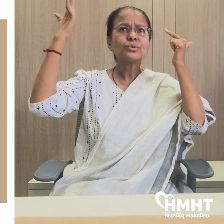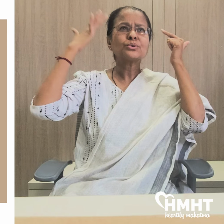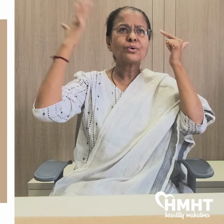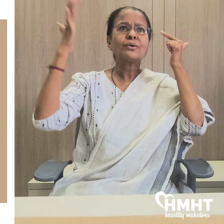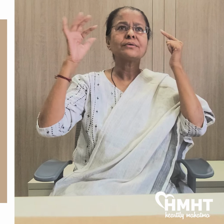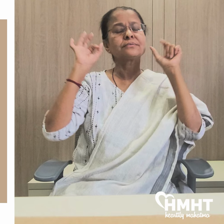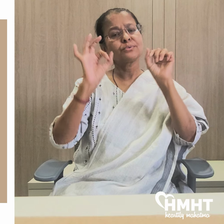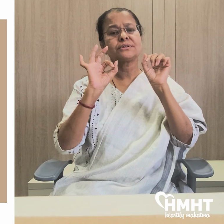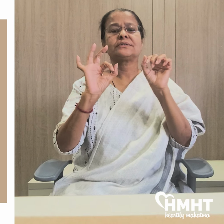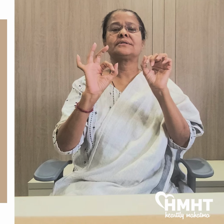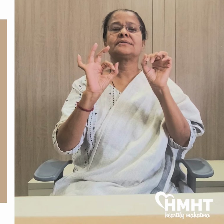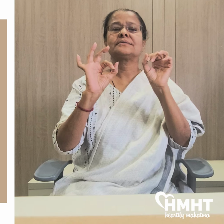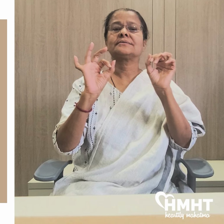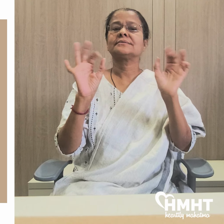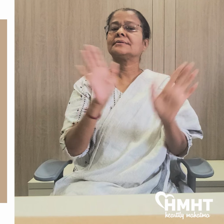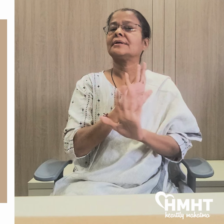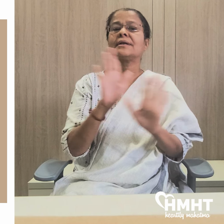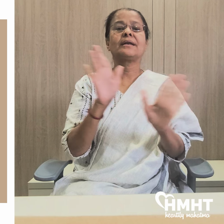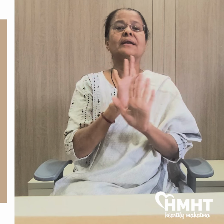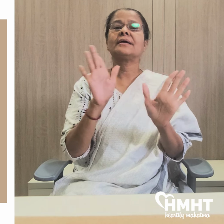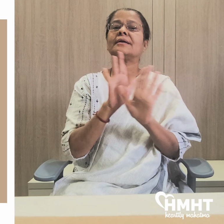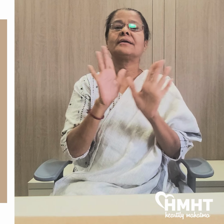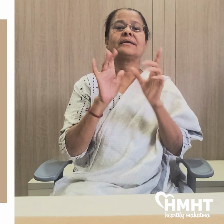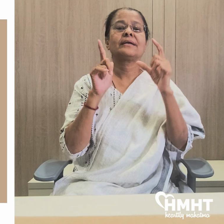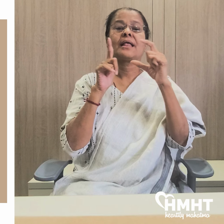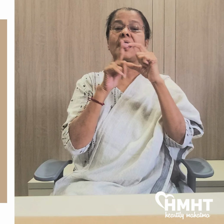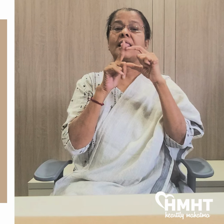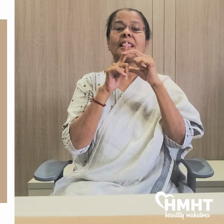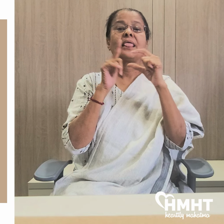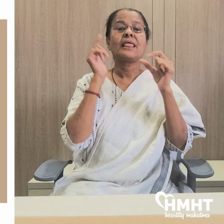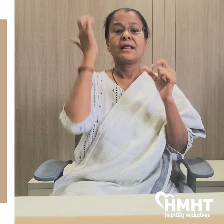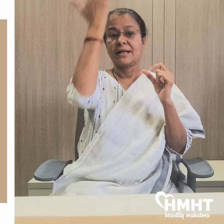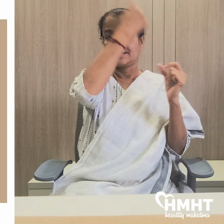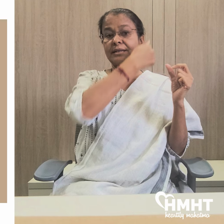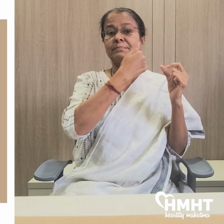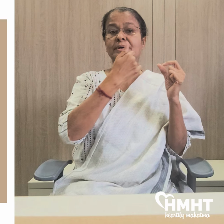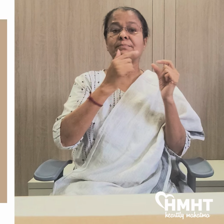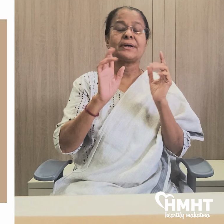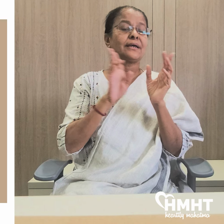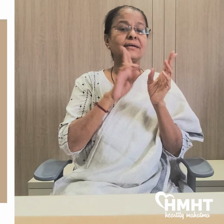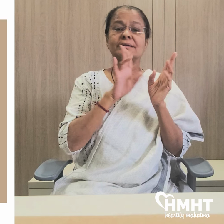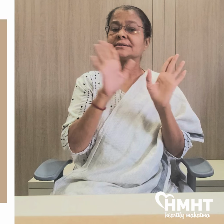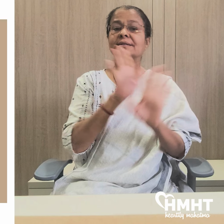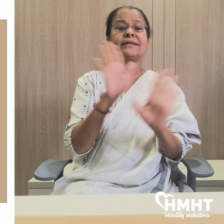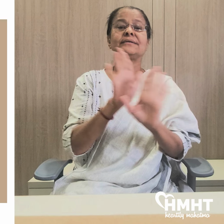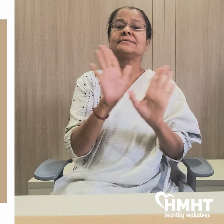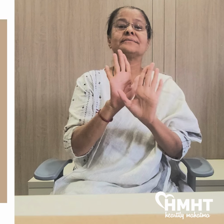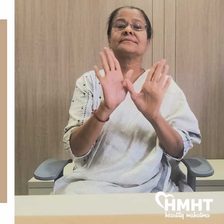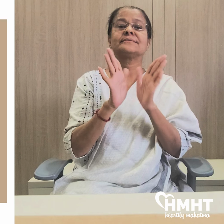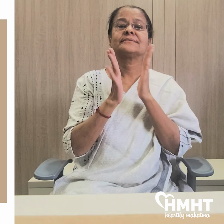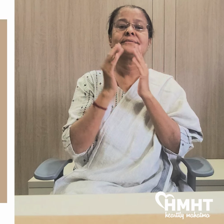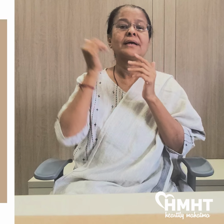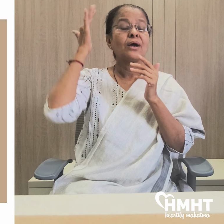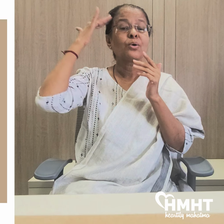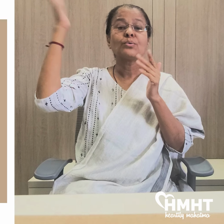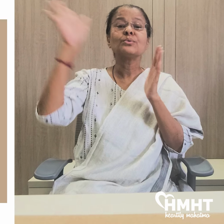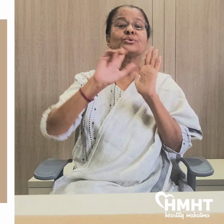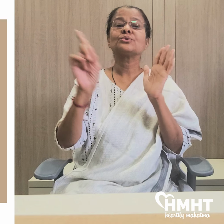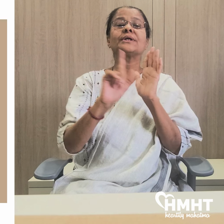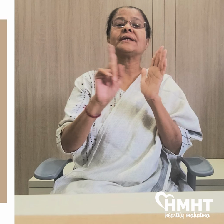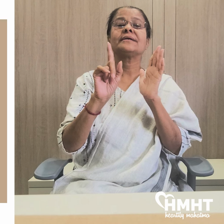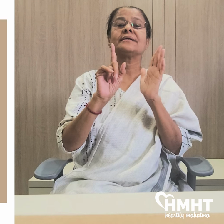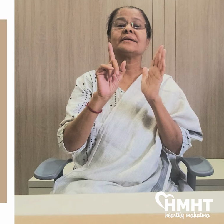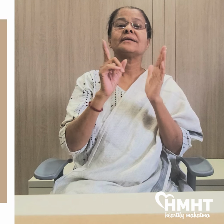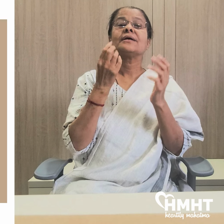કરે. અને મારો અભિપ્રાય કે મારે સમજણથી કામ લેવું છે, કોઈને વઢવા કરવા નથી, તો મને એવા સારા માણસ ભેગા થાય કે